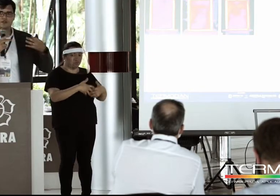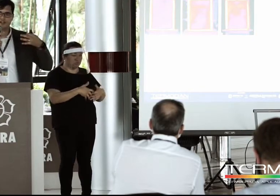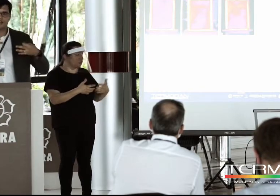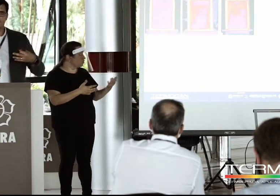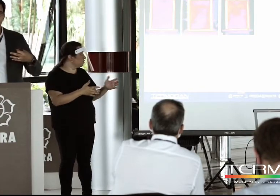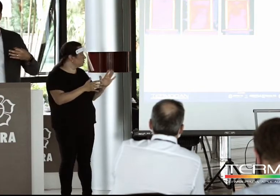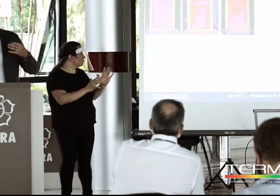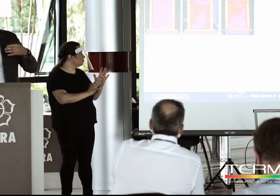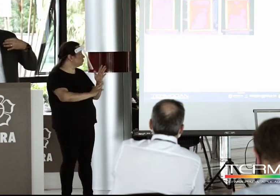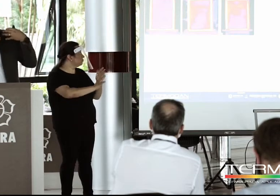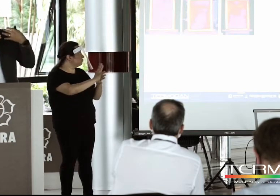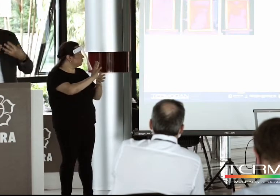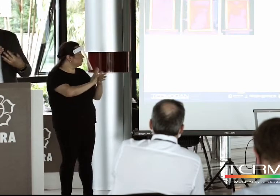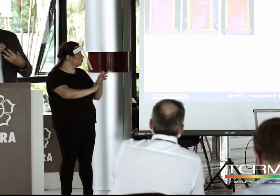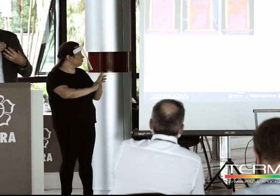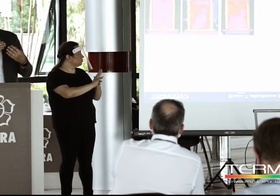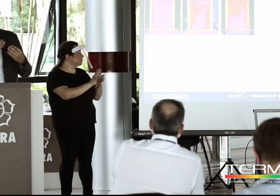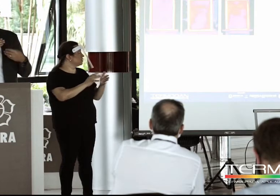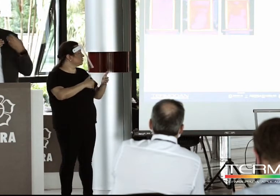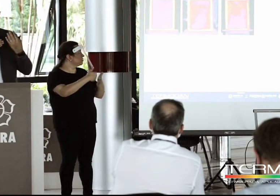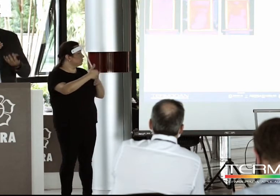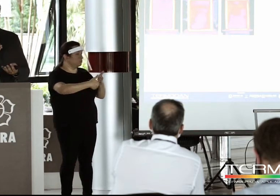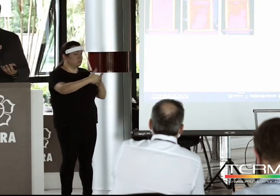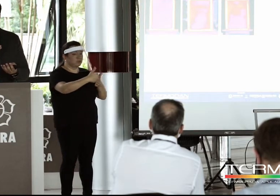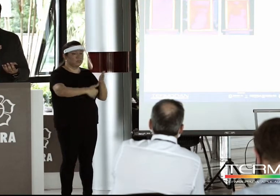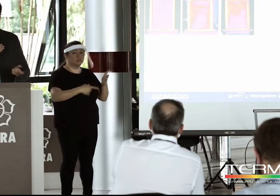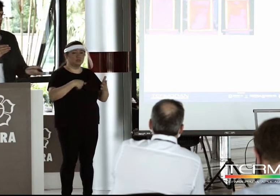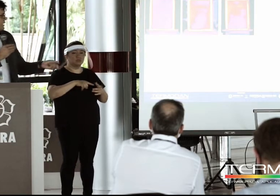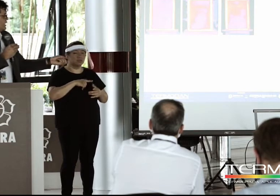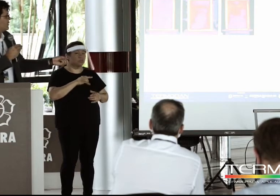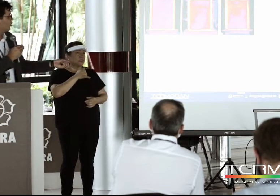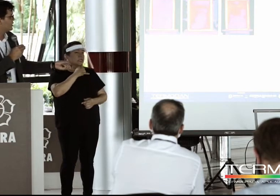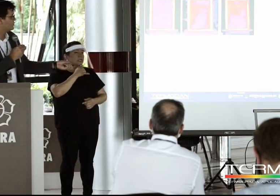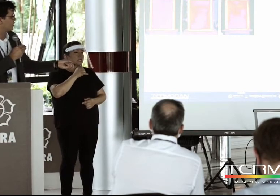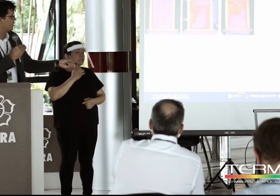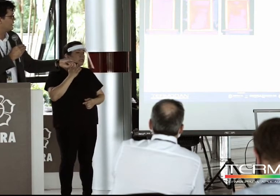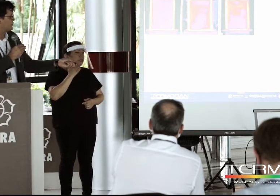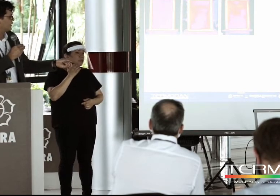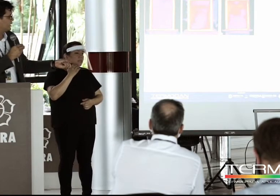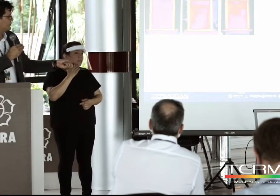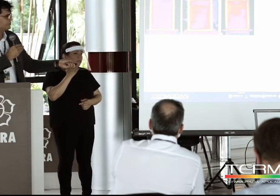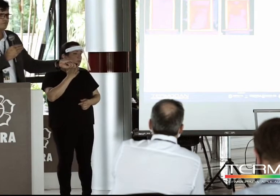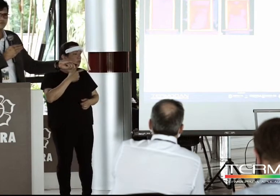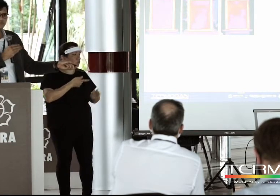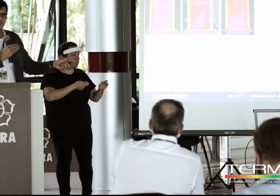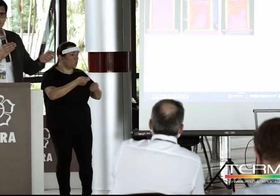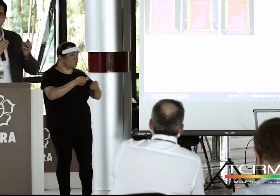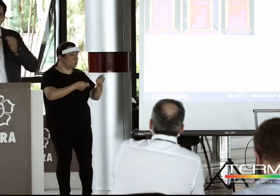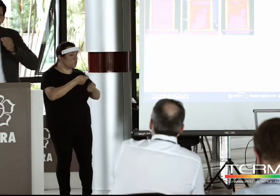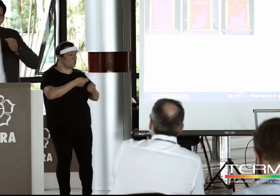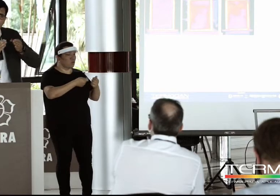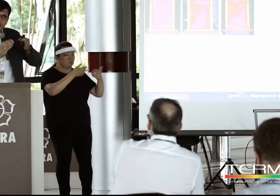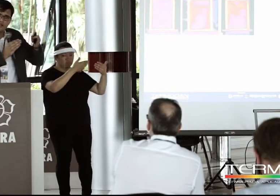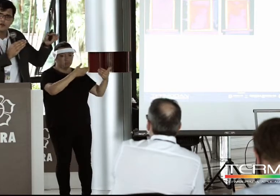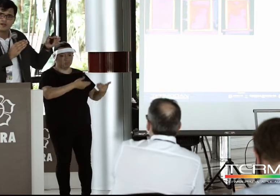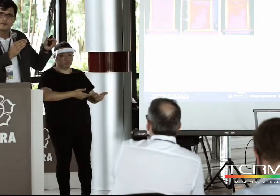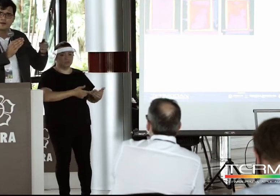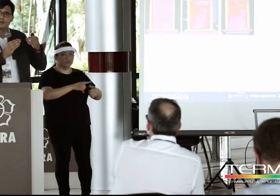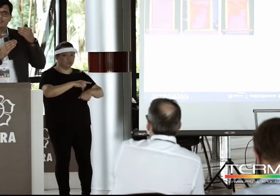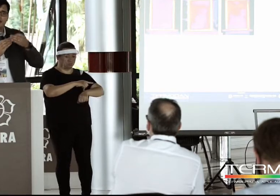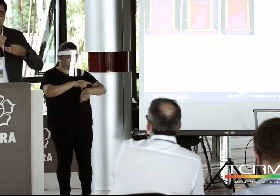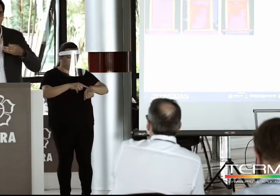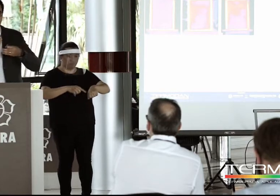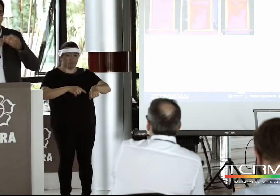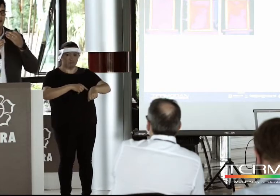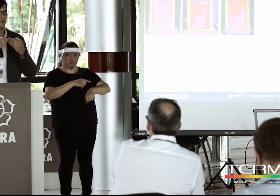tá, de alvenaria com um revestimento que a gente simulou defeitos e monitorou isso aqui de hora em hora